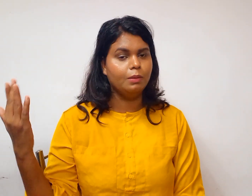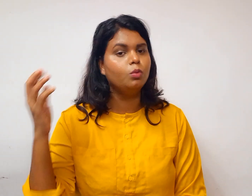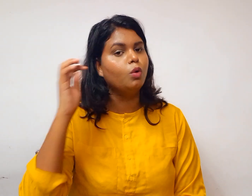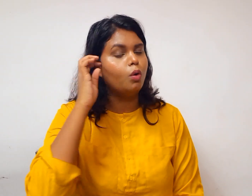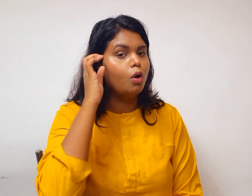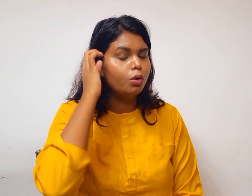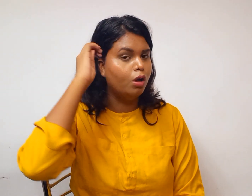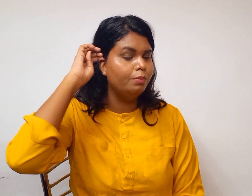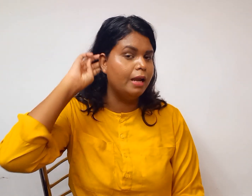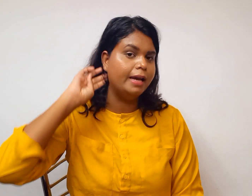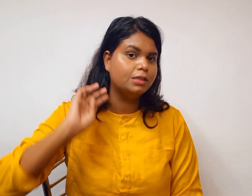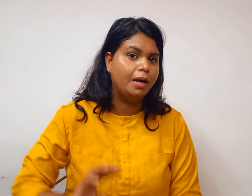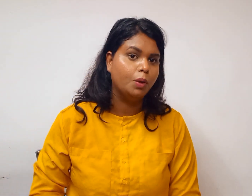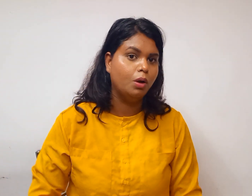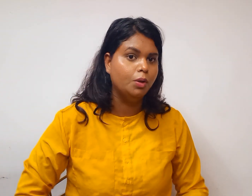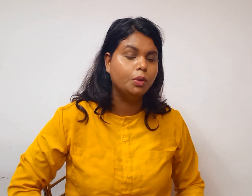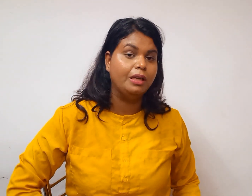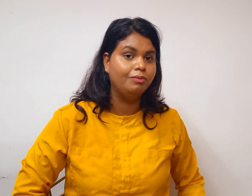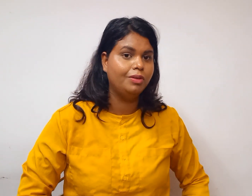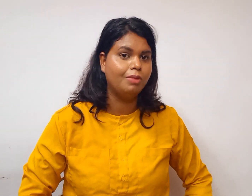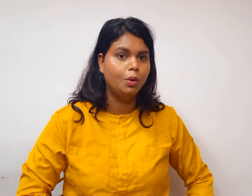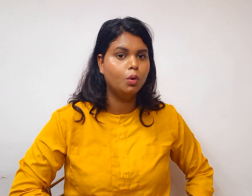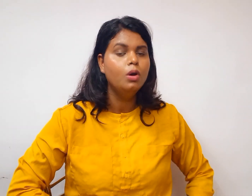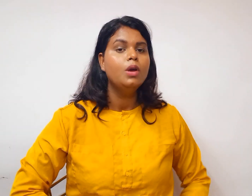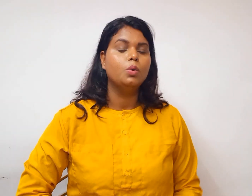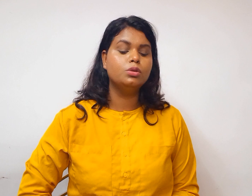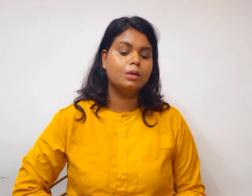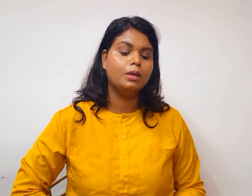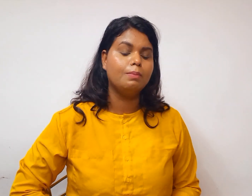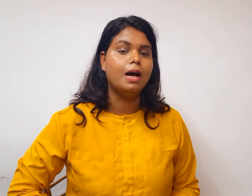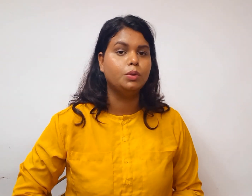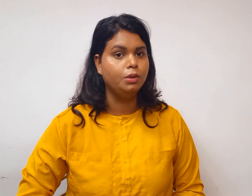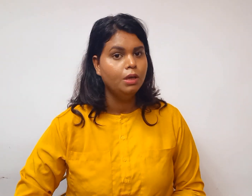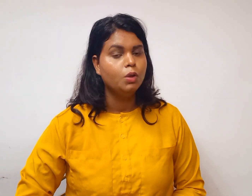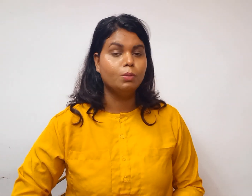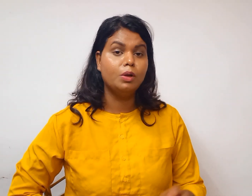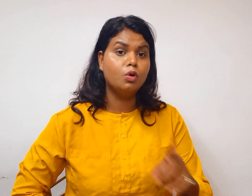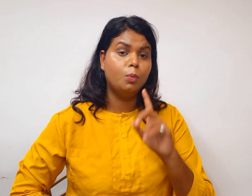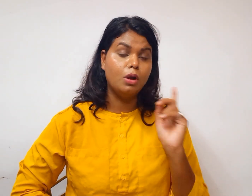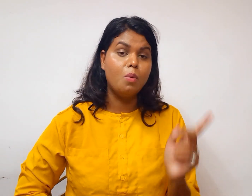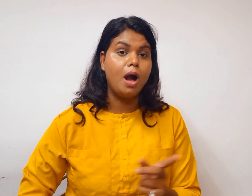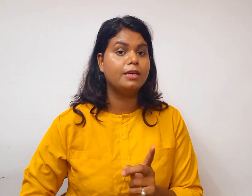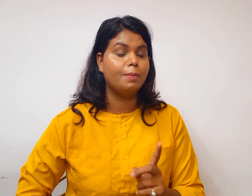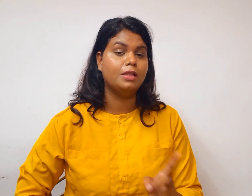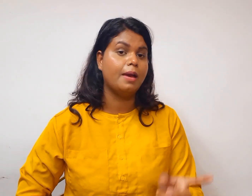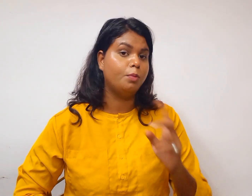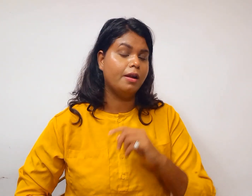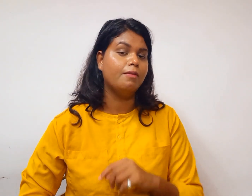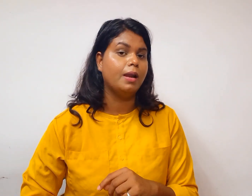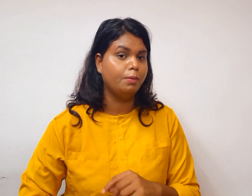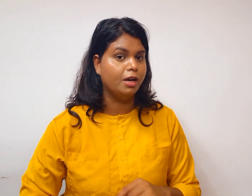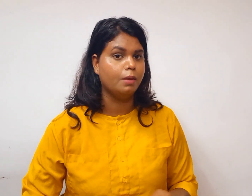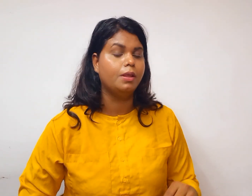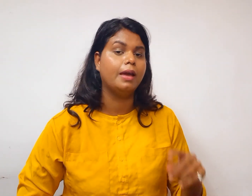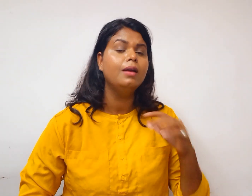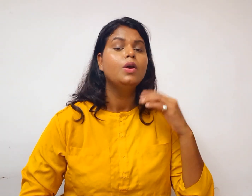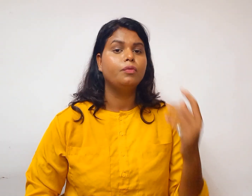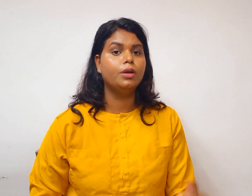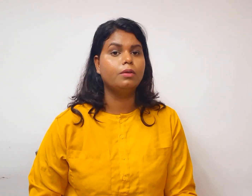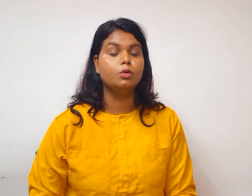उनको कॉल मिलाया जोमेटो वाले को, टीम वीम वालों को, उनसे मेरी बात हुई। तो मैंने उनको पूरा वाक्य बताया, पुराना वाला भी वाक्य बताया, फिर उसमें